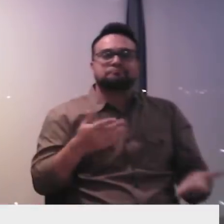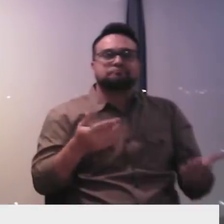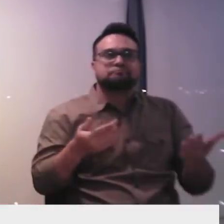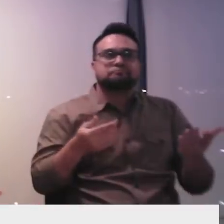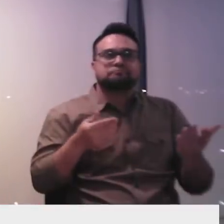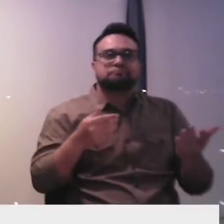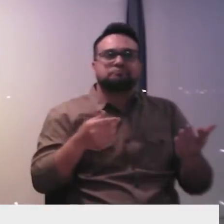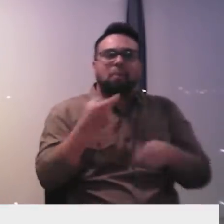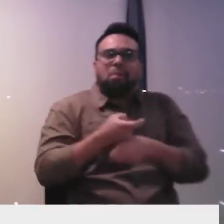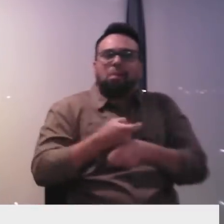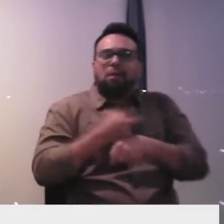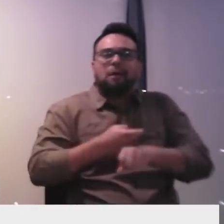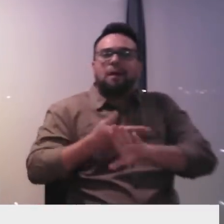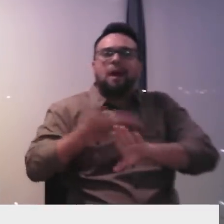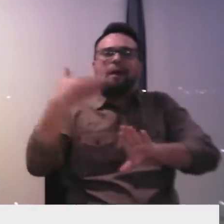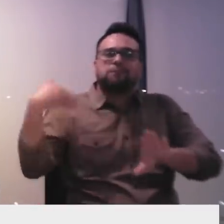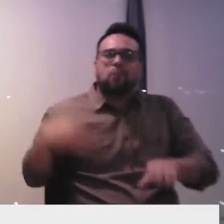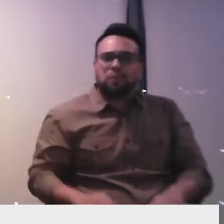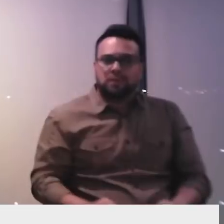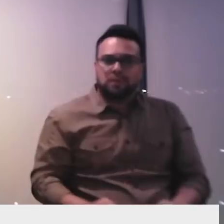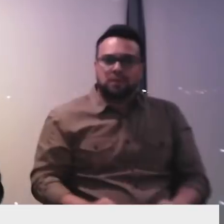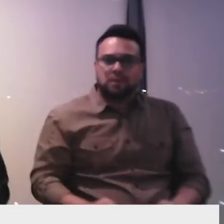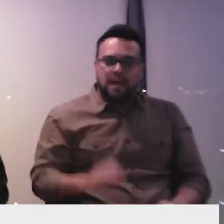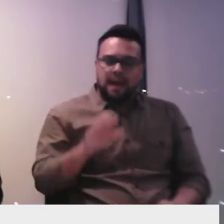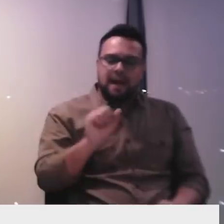Tem muita gente, como disse o ministro